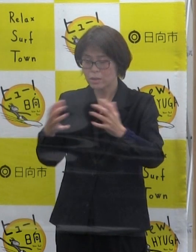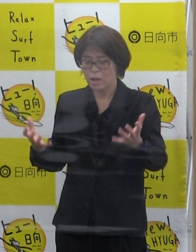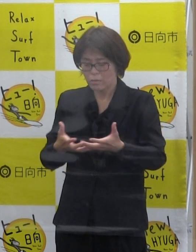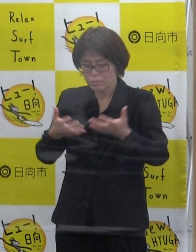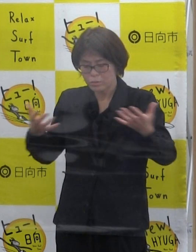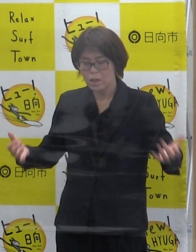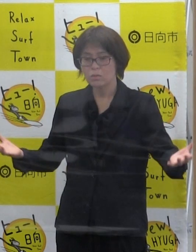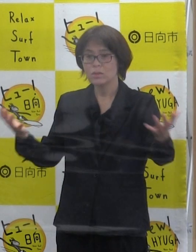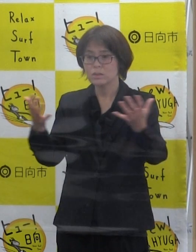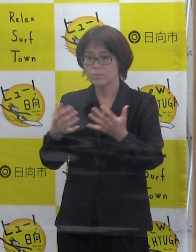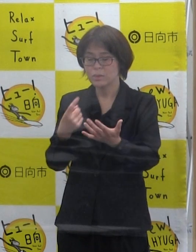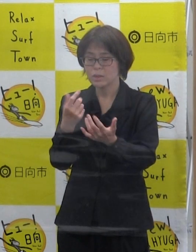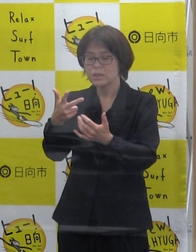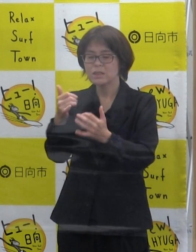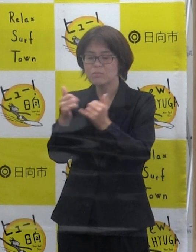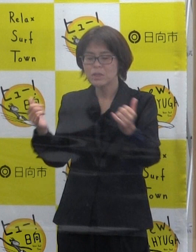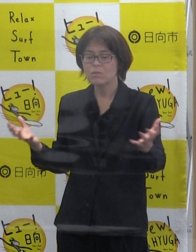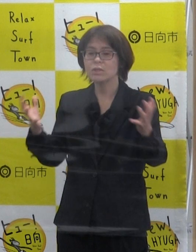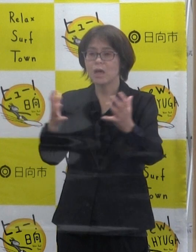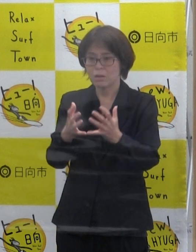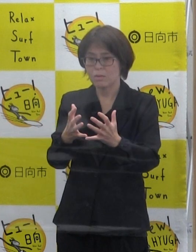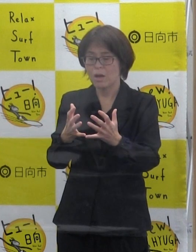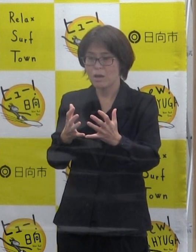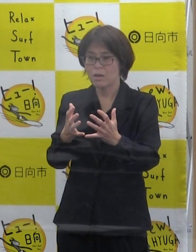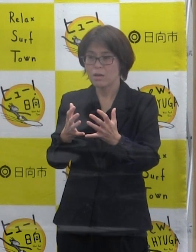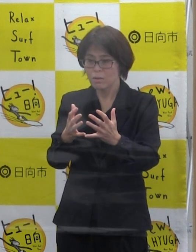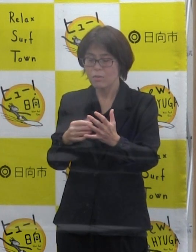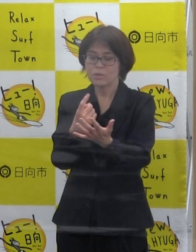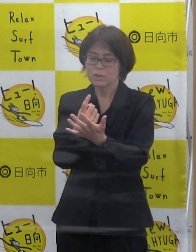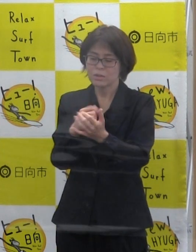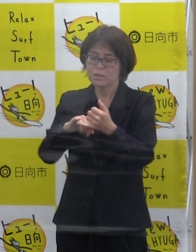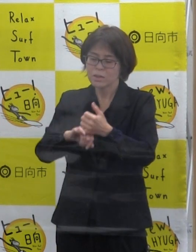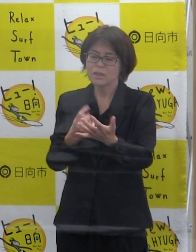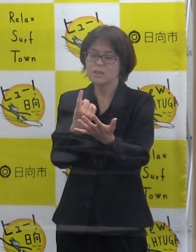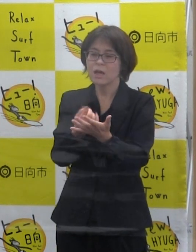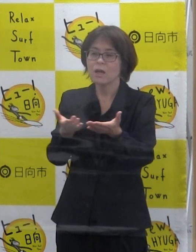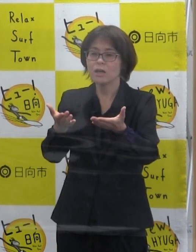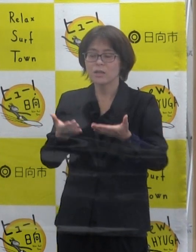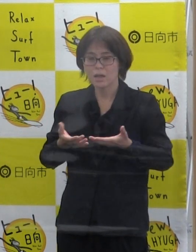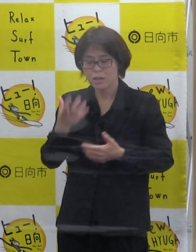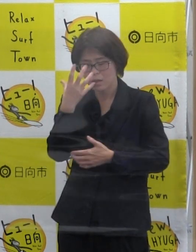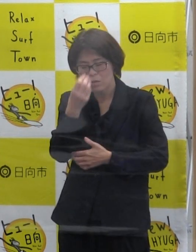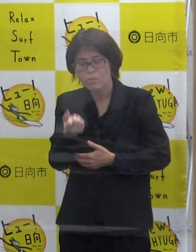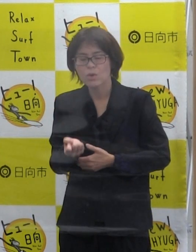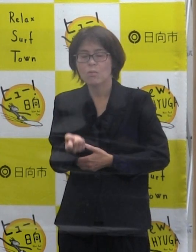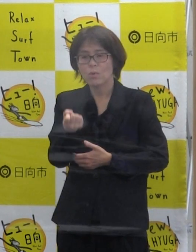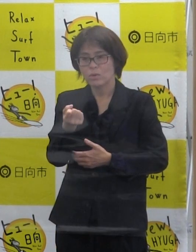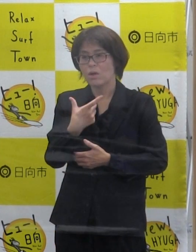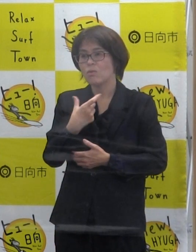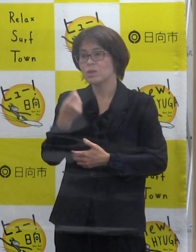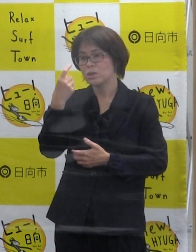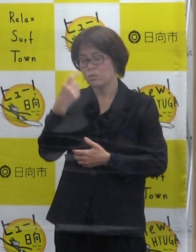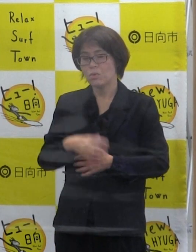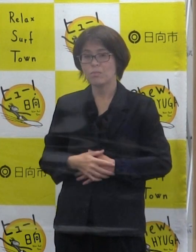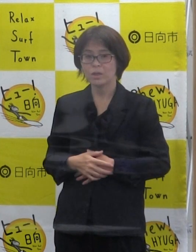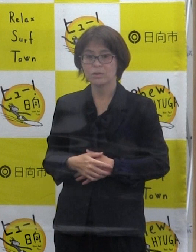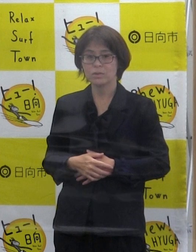民の皆様に本シンポジウムへぜひご参加いただき、関心を持っていただきたいと思っております